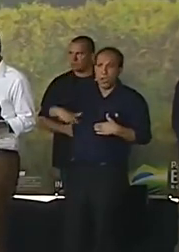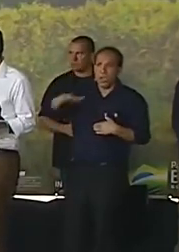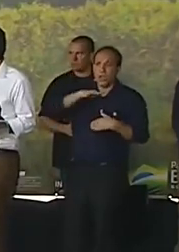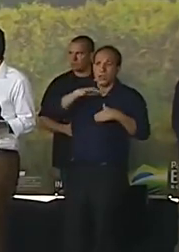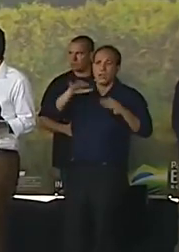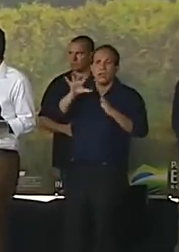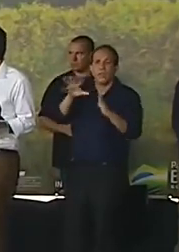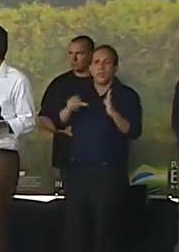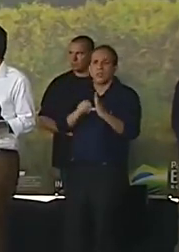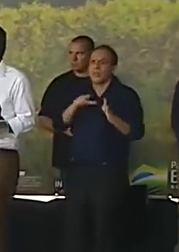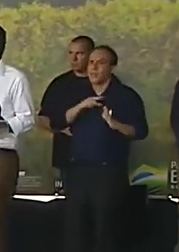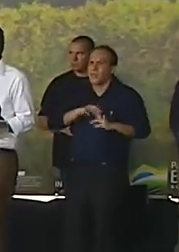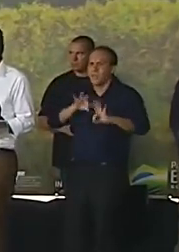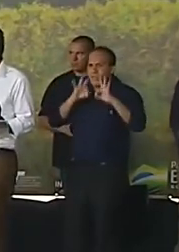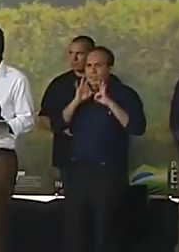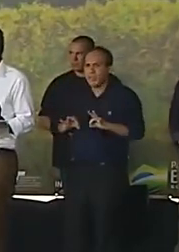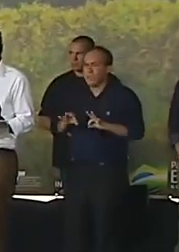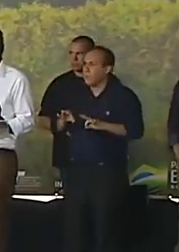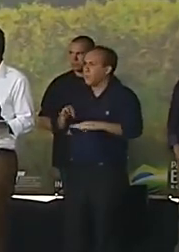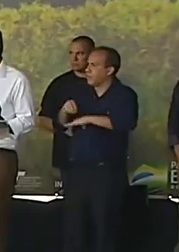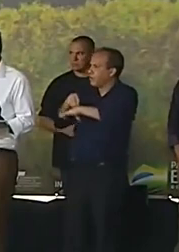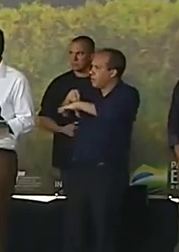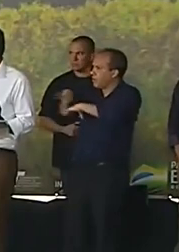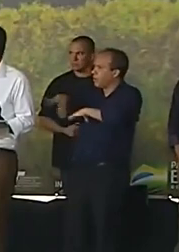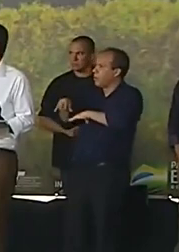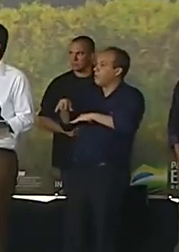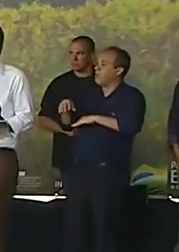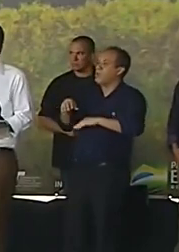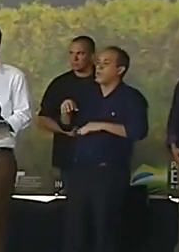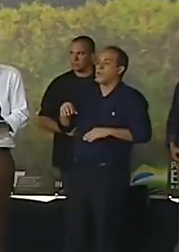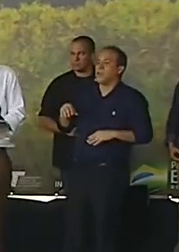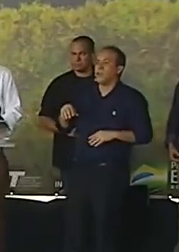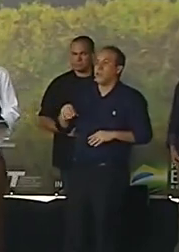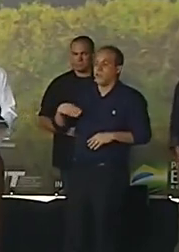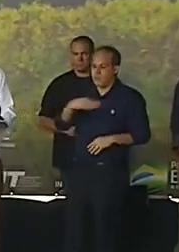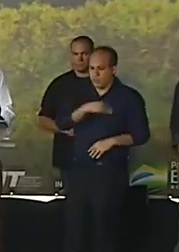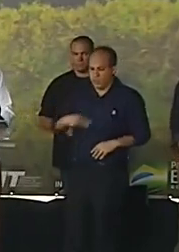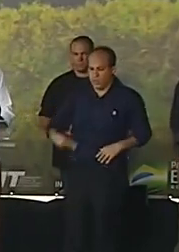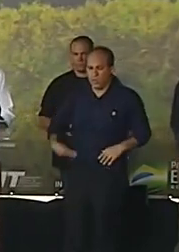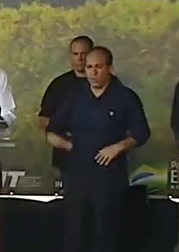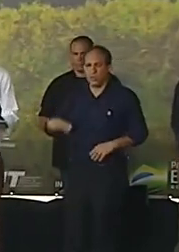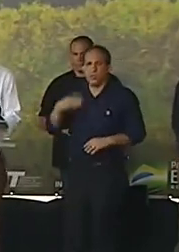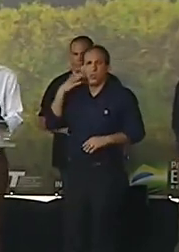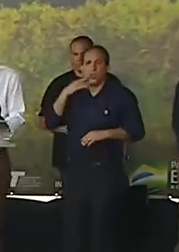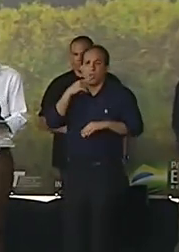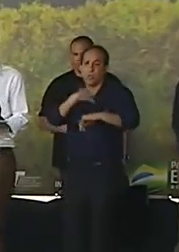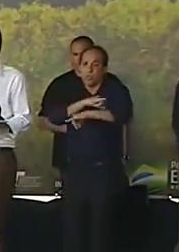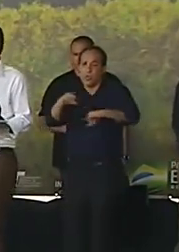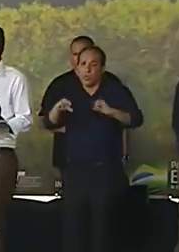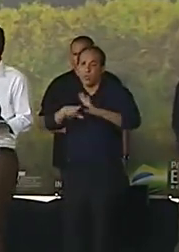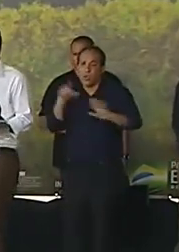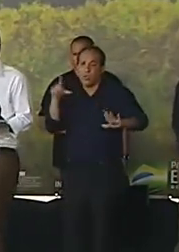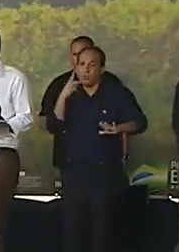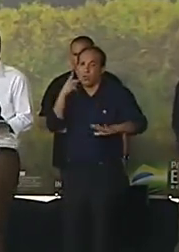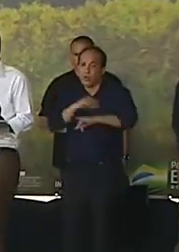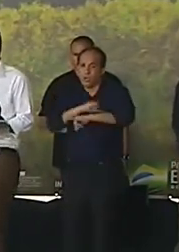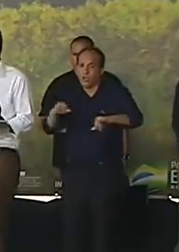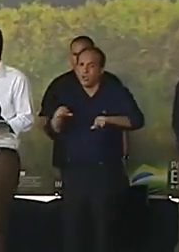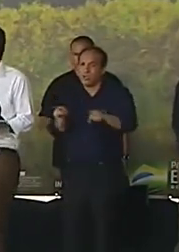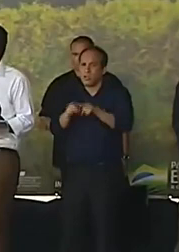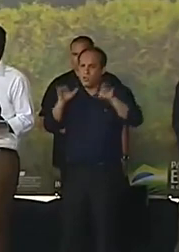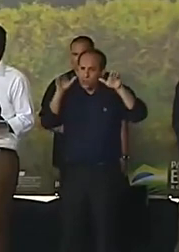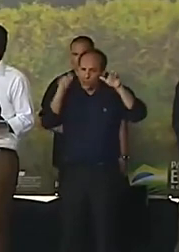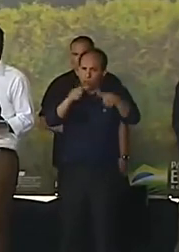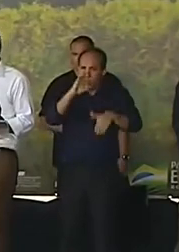E estou certo com a mensagem trazida aqui pelo ministro Tarcísio, pela prioridade que Vossa Excelência tem